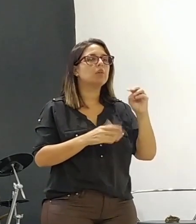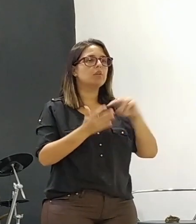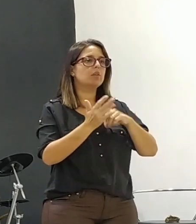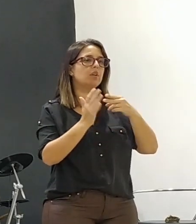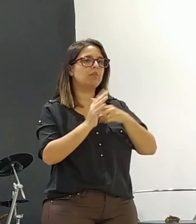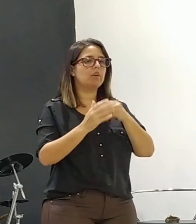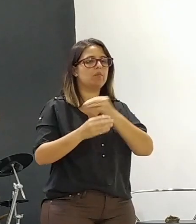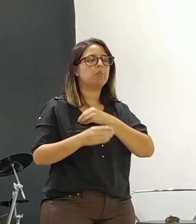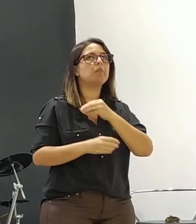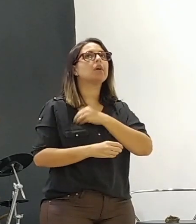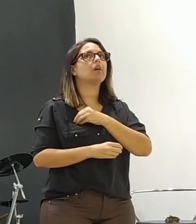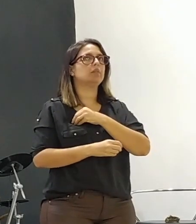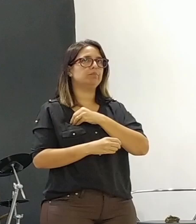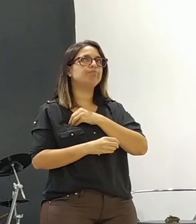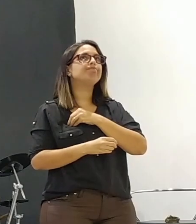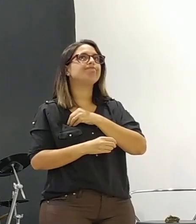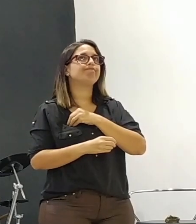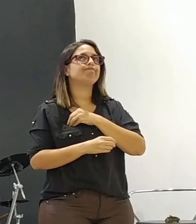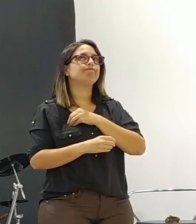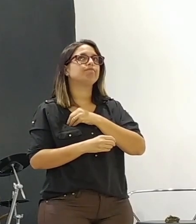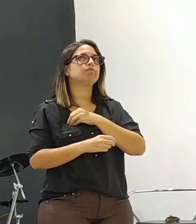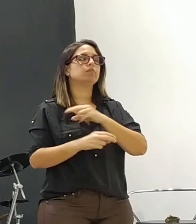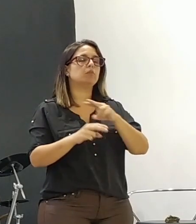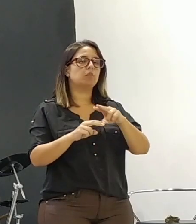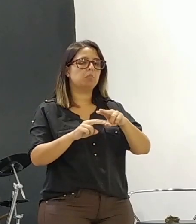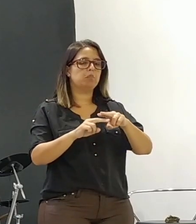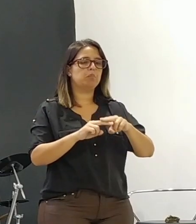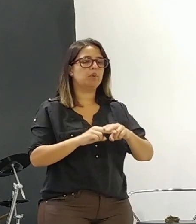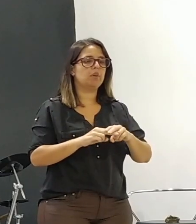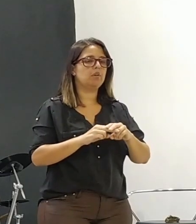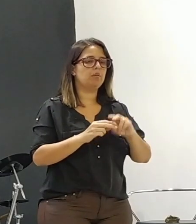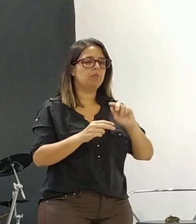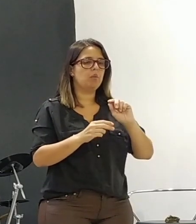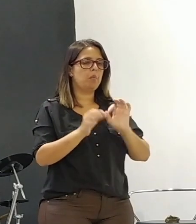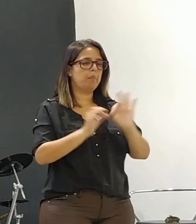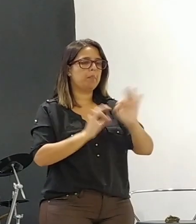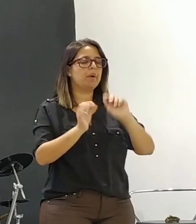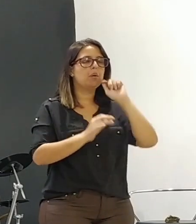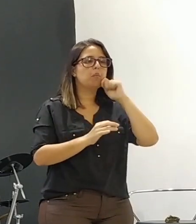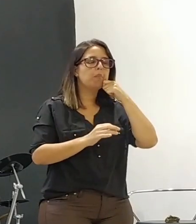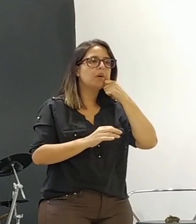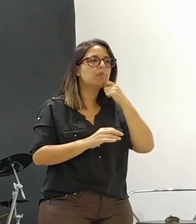pecado. Por isso eles fizeram um pão sem fermento.